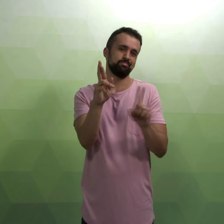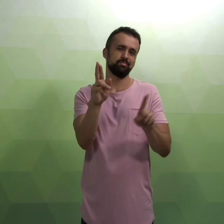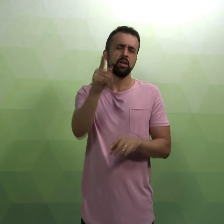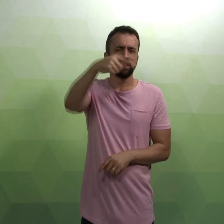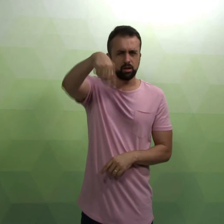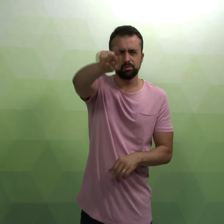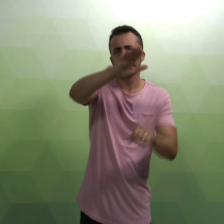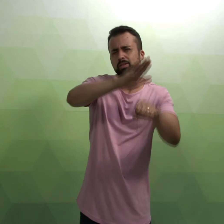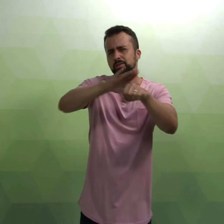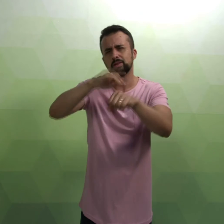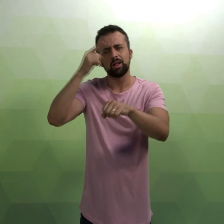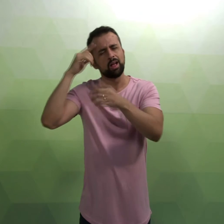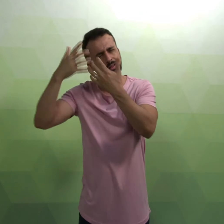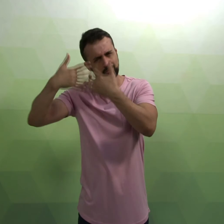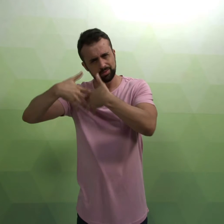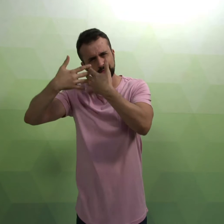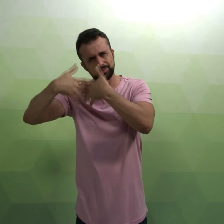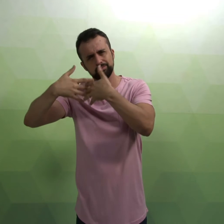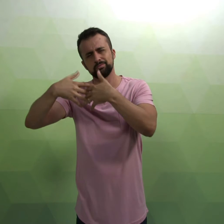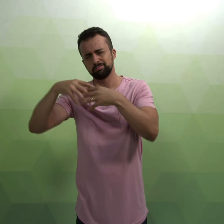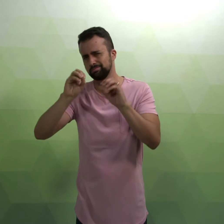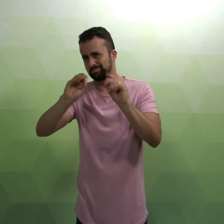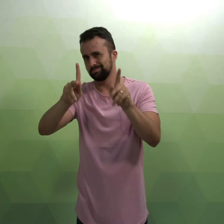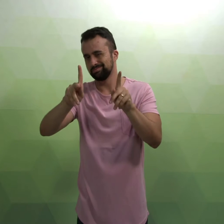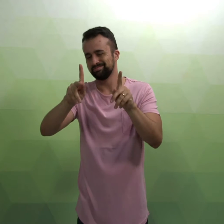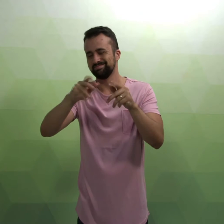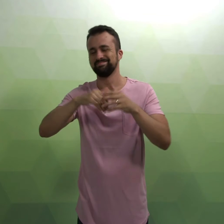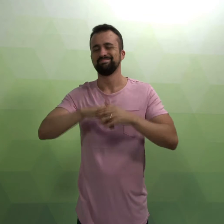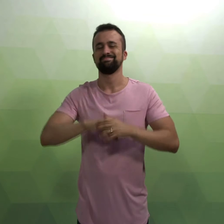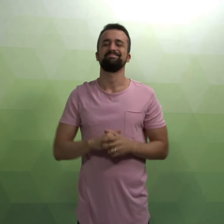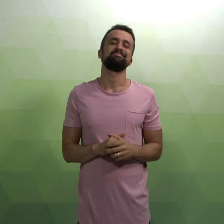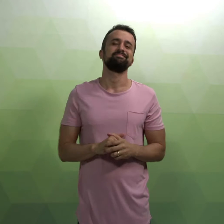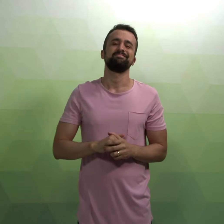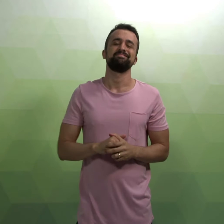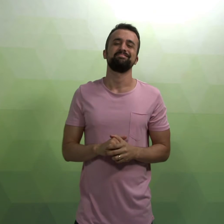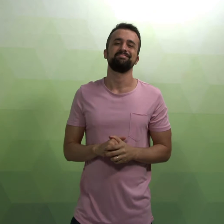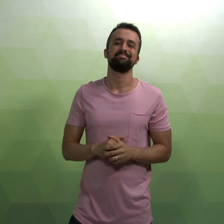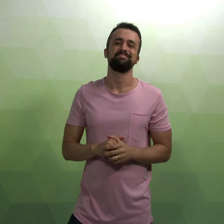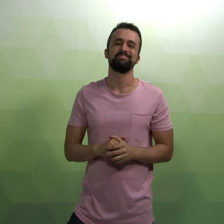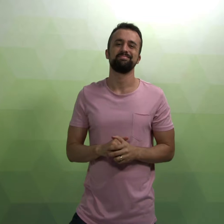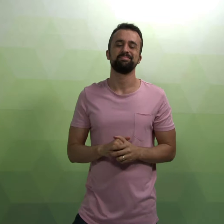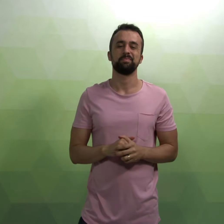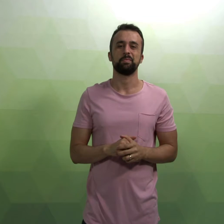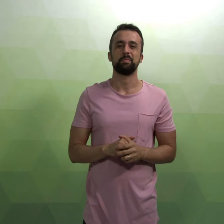Esta é para refletir. Então, não é necessário dar a resposta agora, ok?